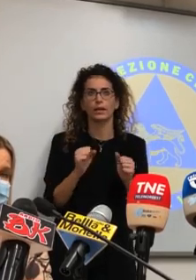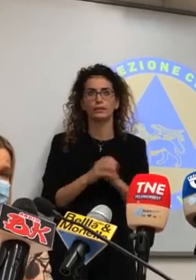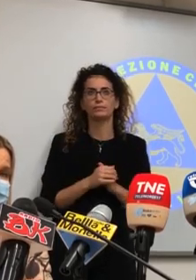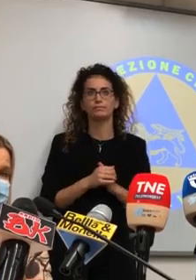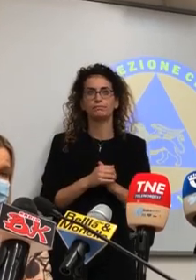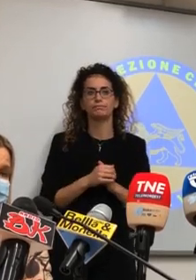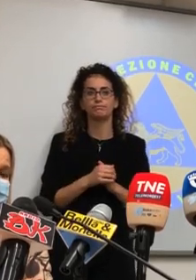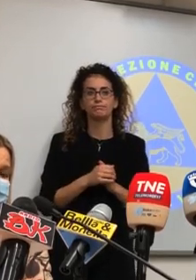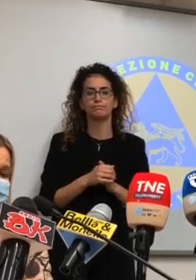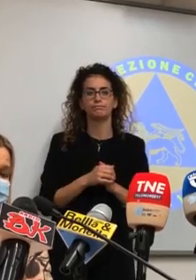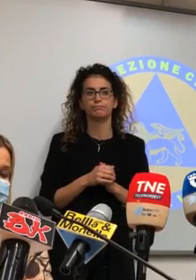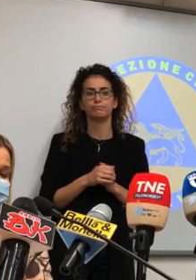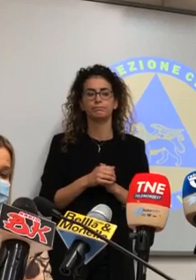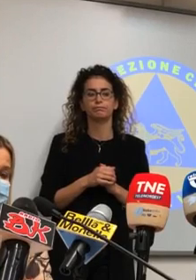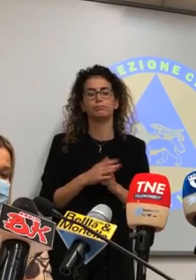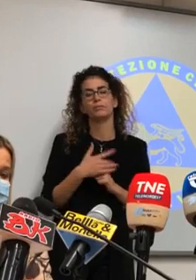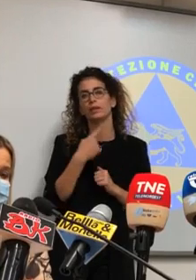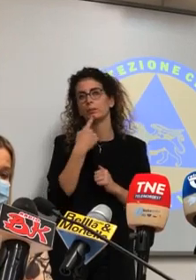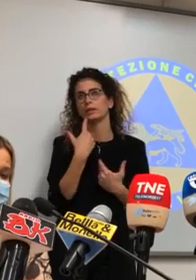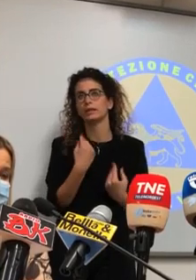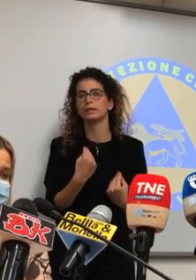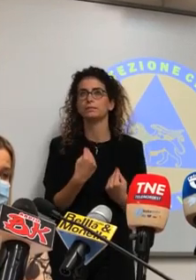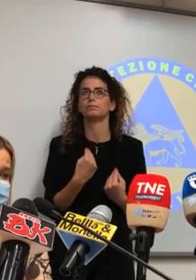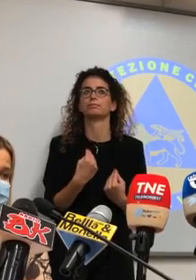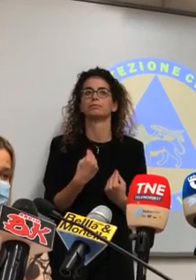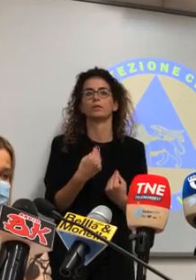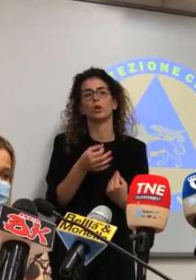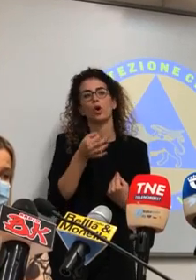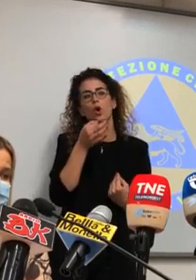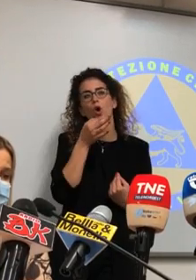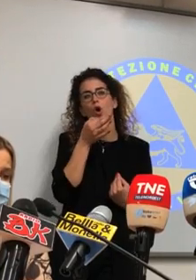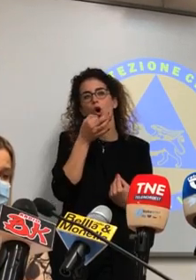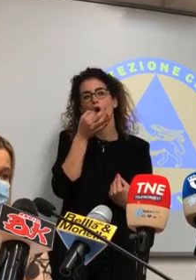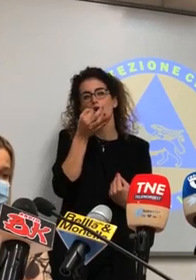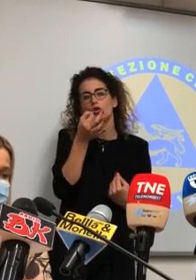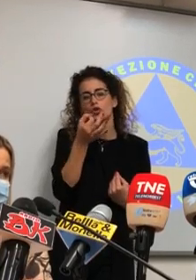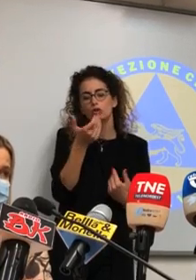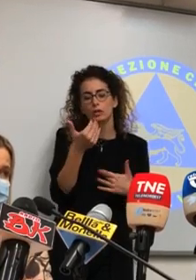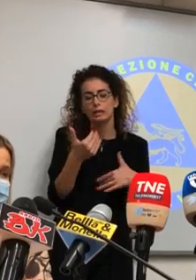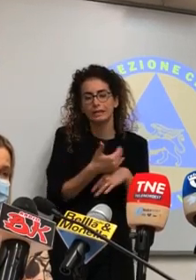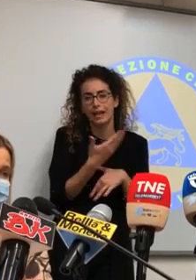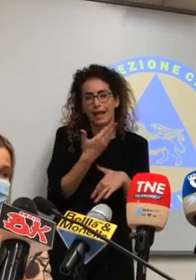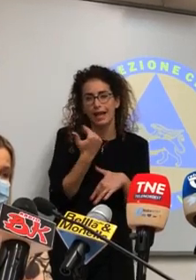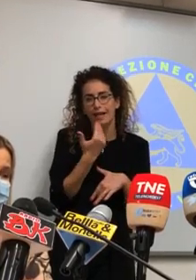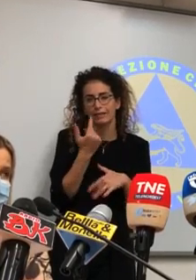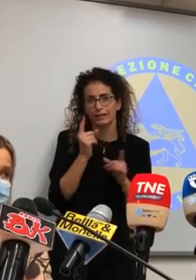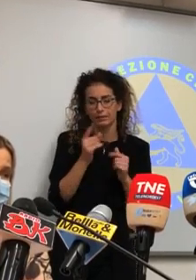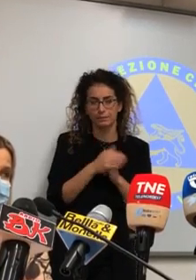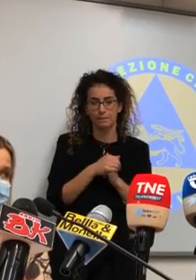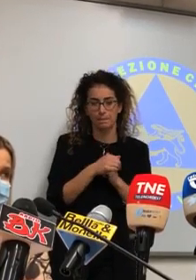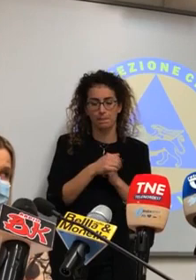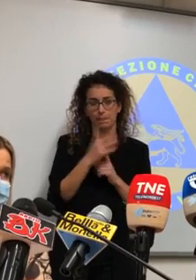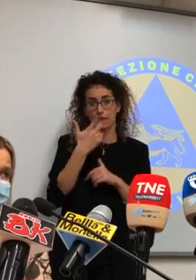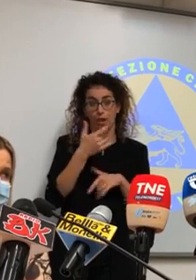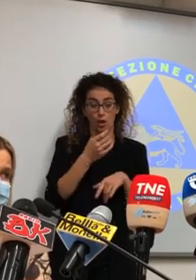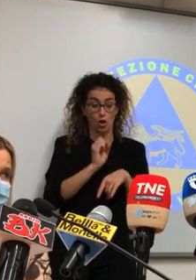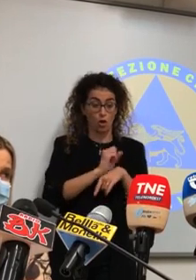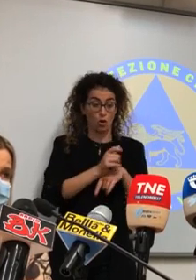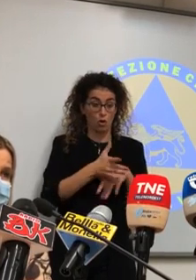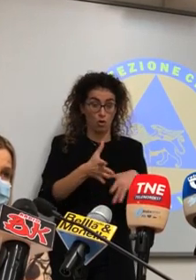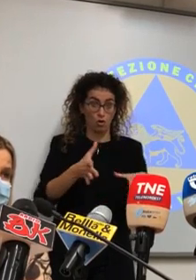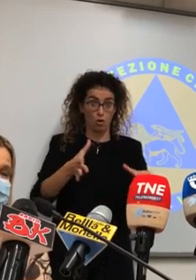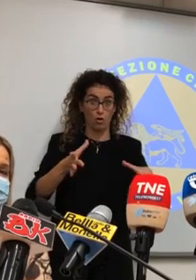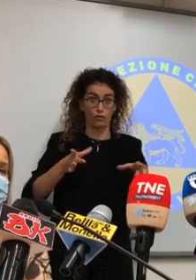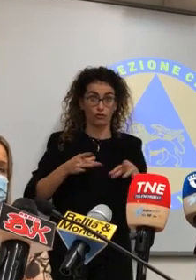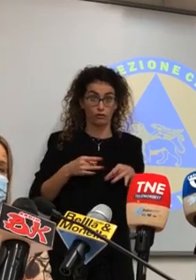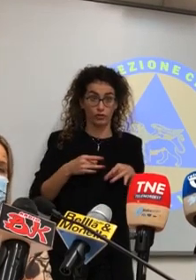E poi sempre, come si può dire, consigli per non farsi male, non è che se hai avuto il Covid non